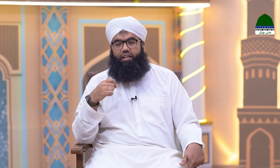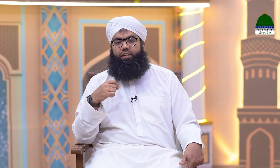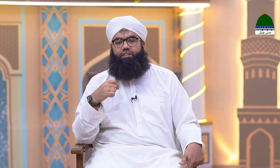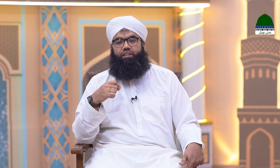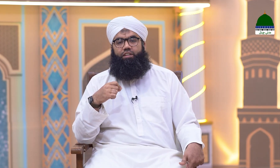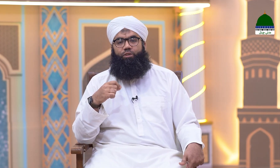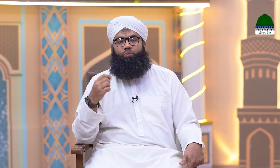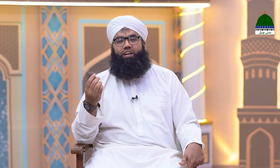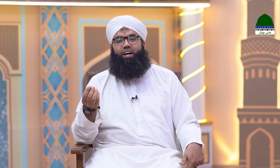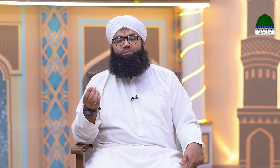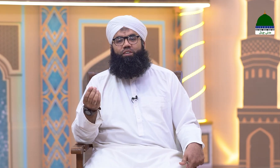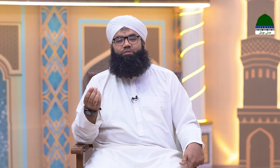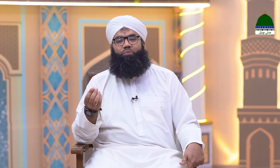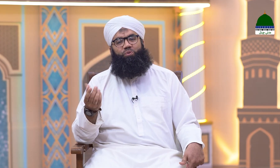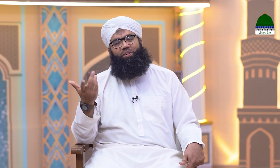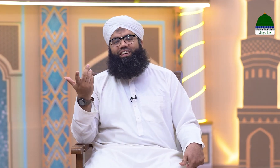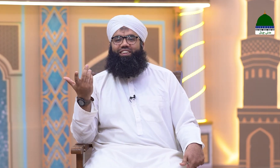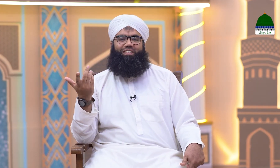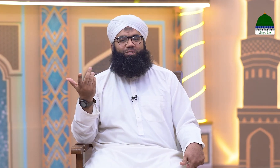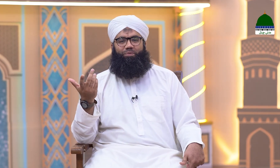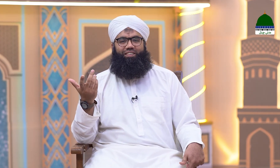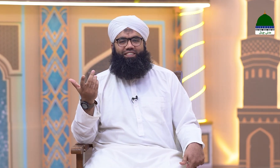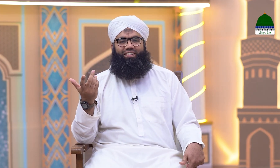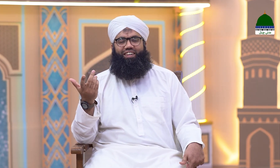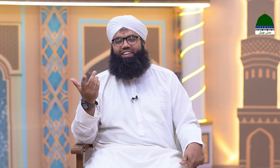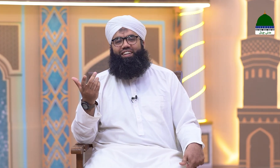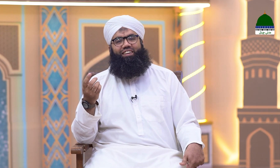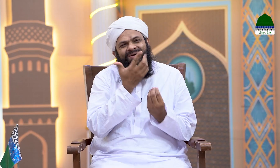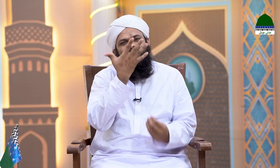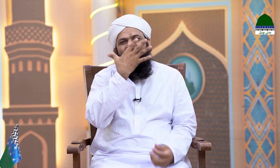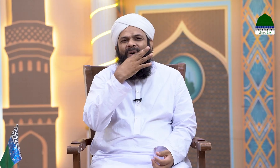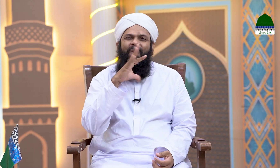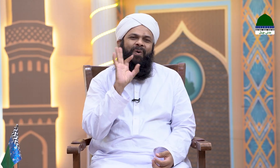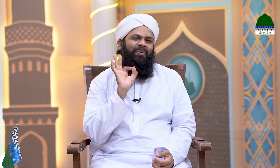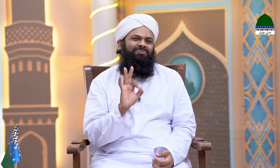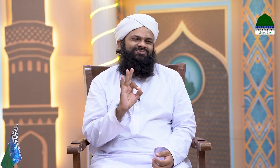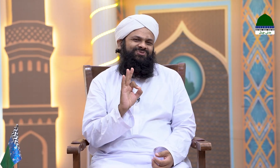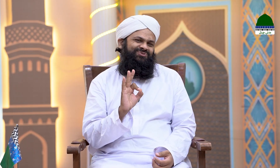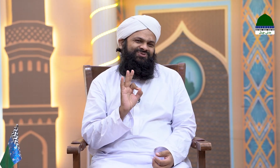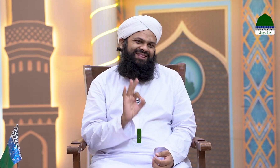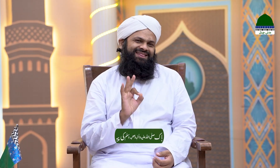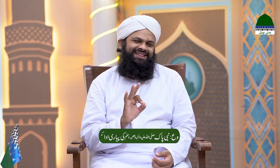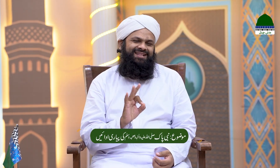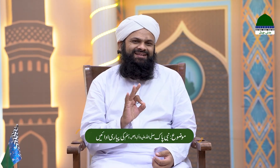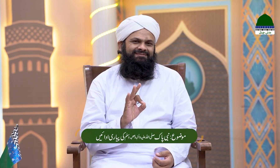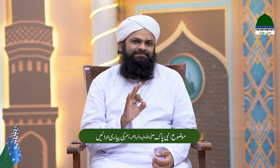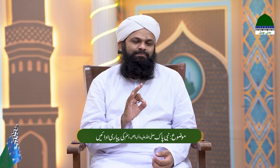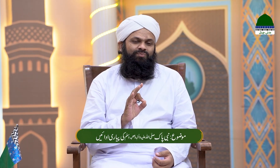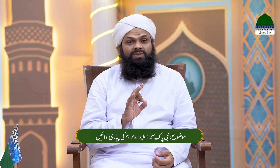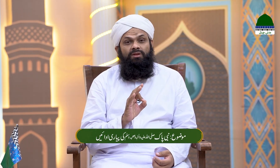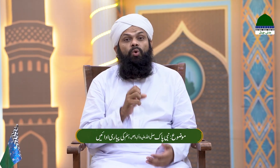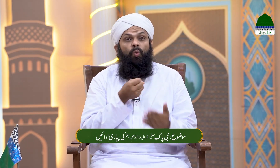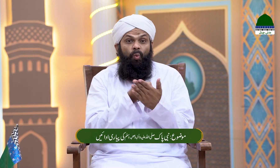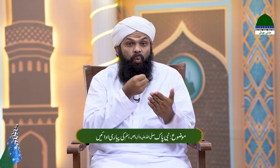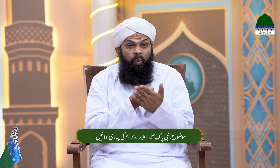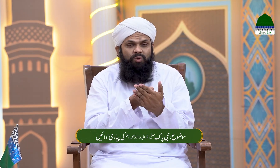حلق دیکھ لیتی، کیونکہ آپ صرف مسکرایا کرتے تھے۔ سبحان اللہ ہے، کہا جو ہے وہ میرے آقا علیہ الصلوۃ والسلام نہیں لگاتے تھے